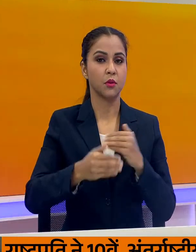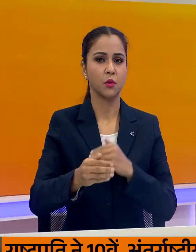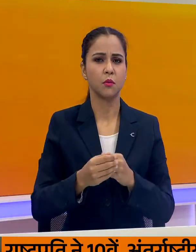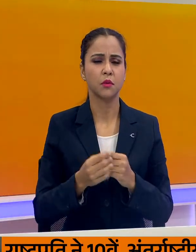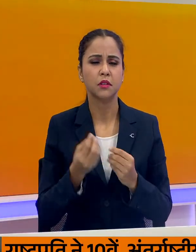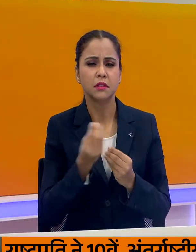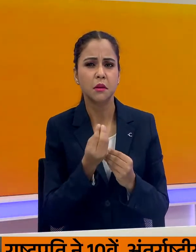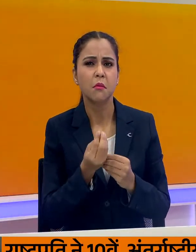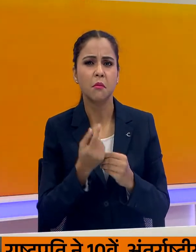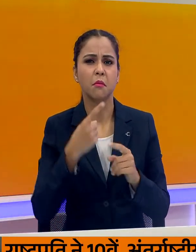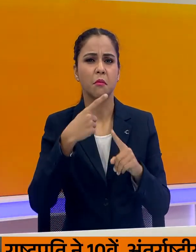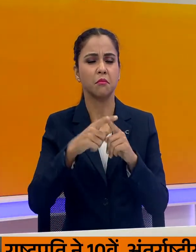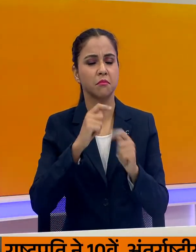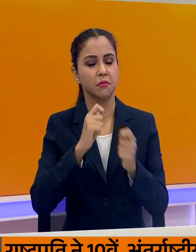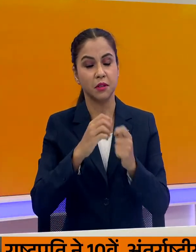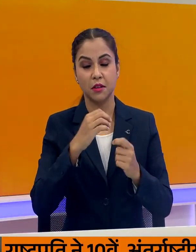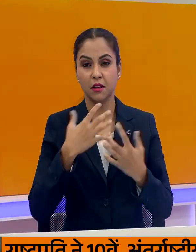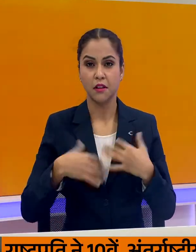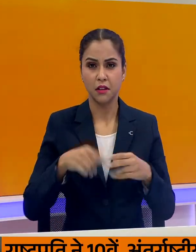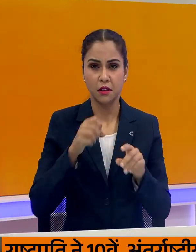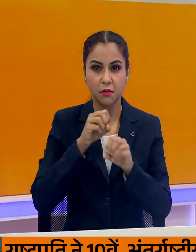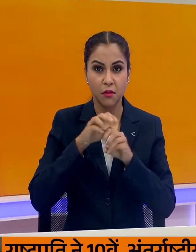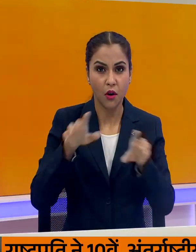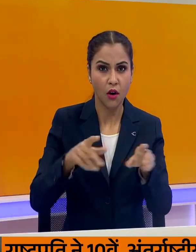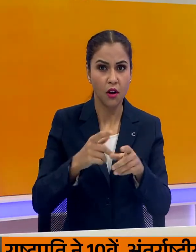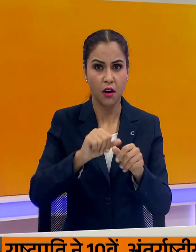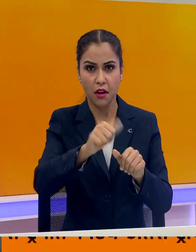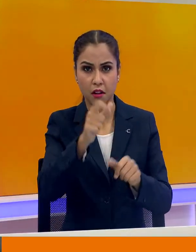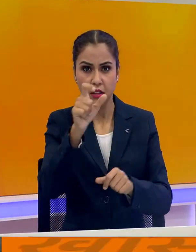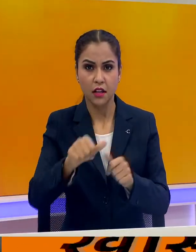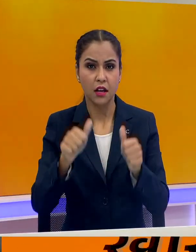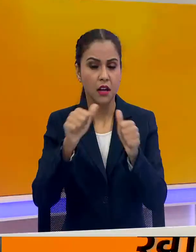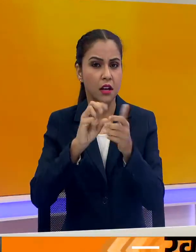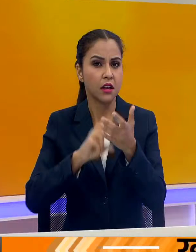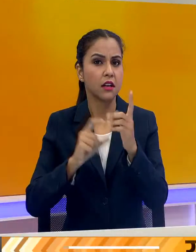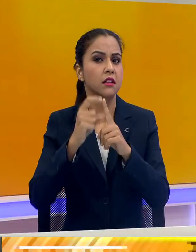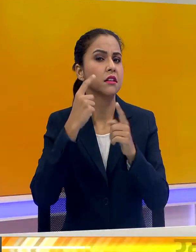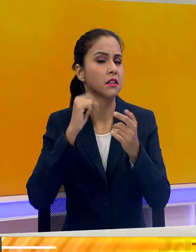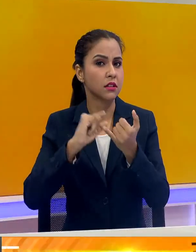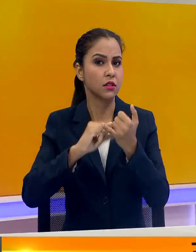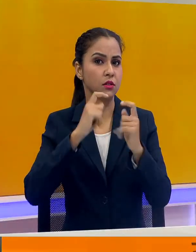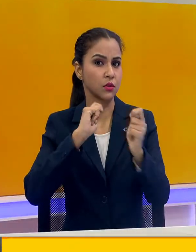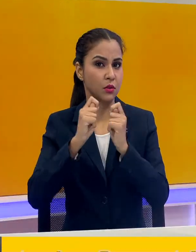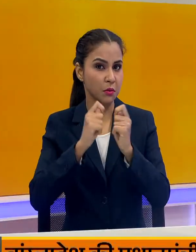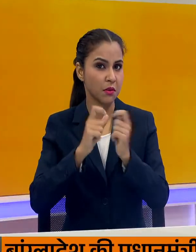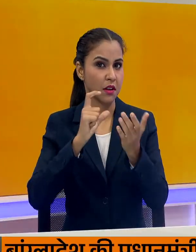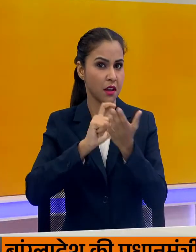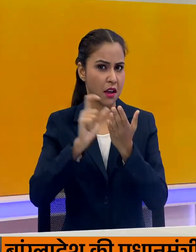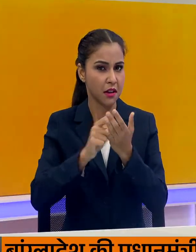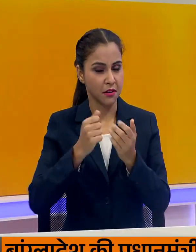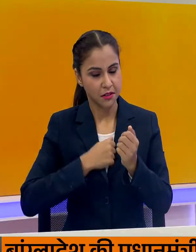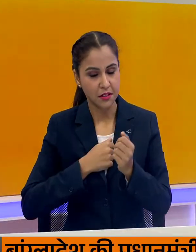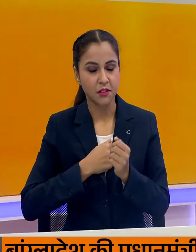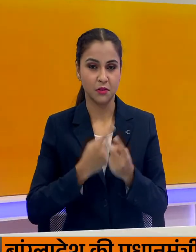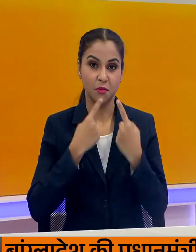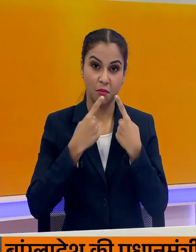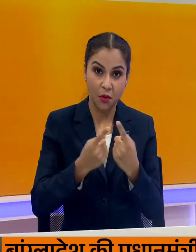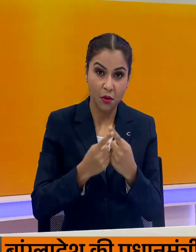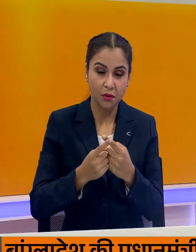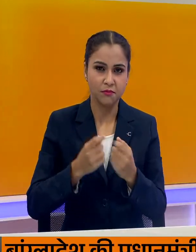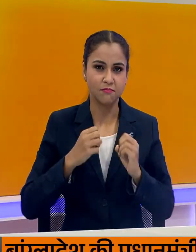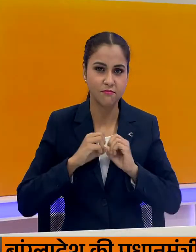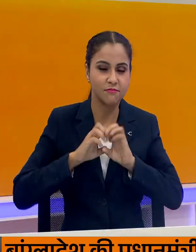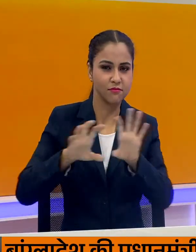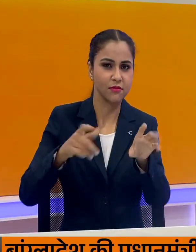इन्फ्लुएंसर्स का भी रोल बहुत इंपॉर्टेंट है। आप खुद एक इन्फ्लुएंसर है, ओनो अदिति के नाम से आपके सोशल मीडिया अकाउंट्स चलते हैं। क्या कहना चाहेंगे इन्फ्लुएंसर होने